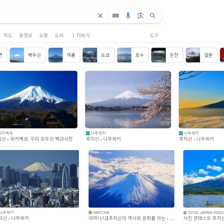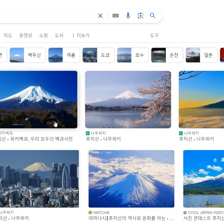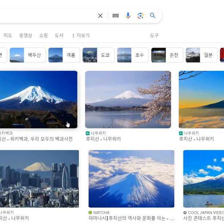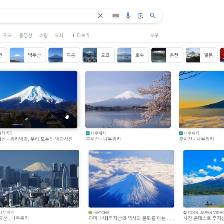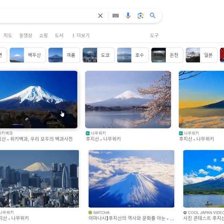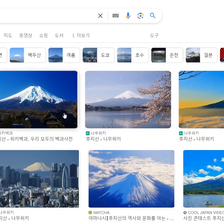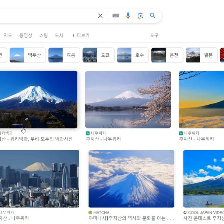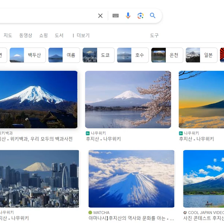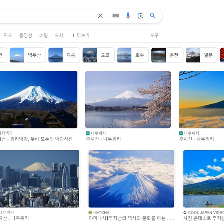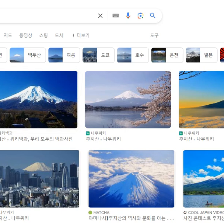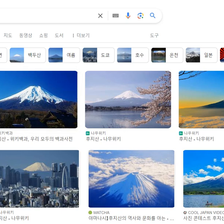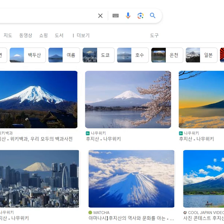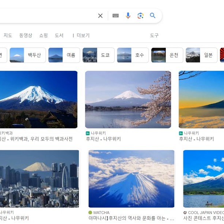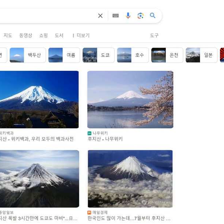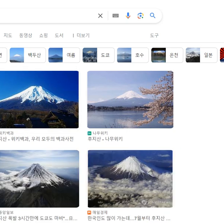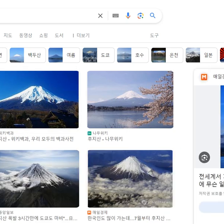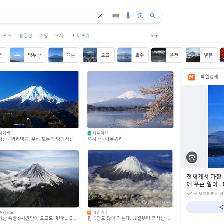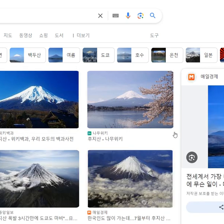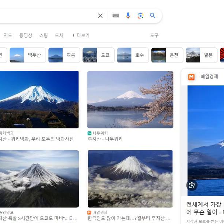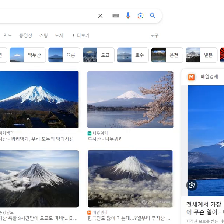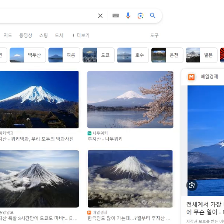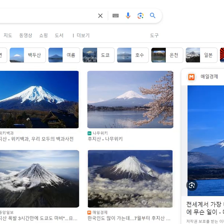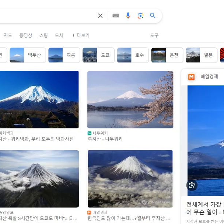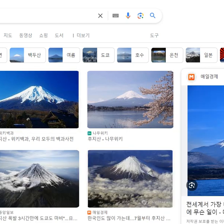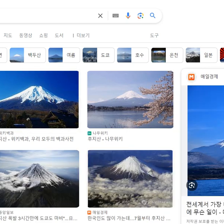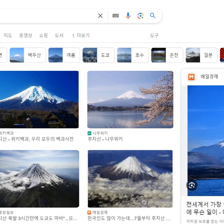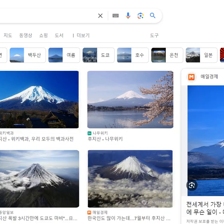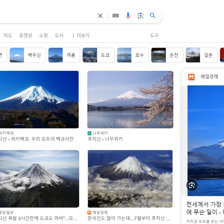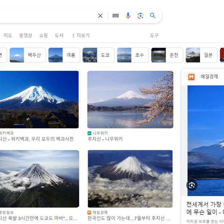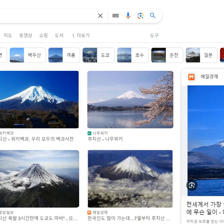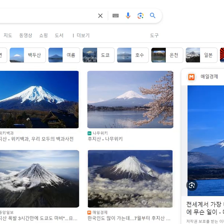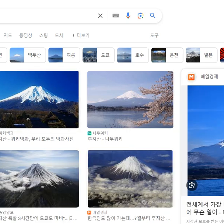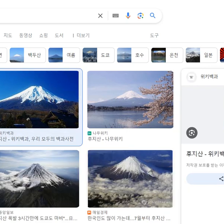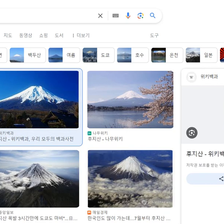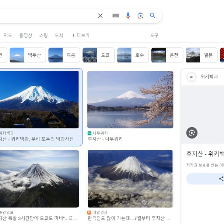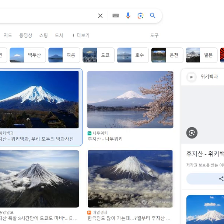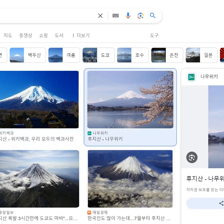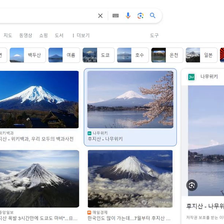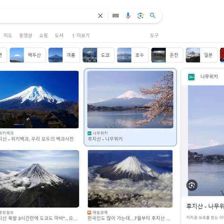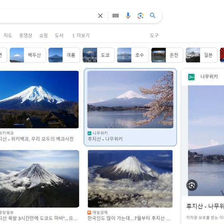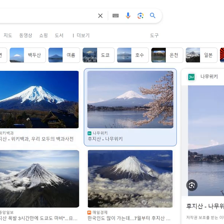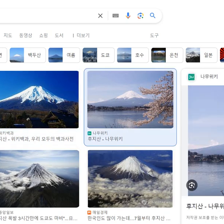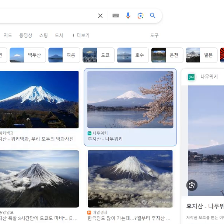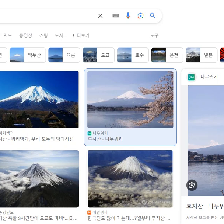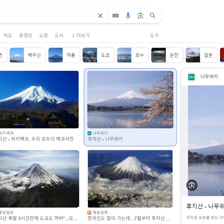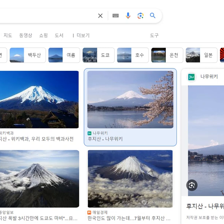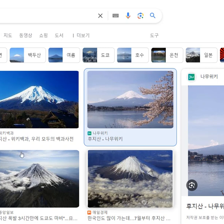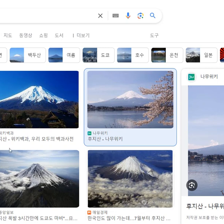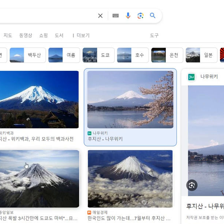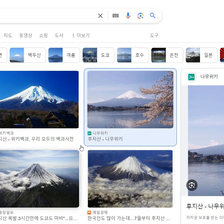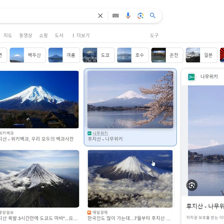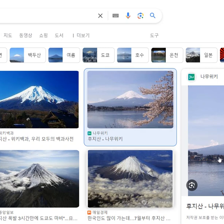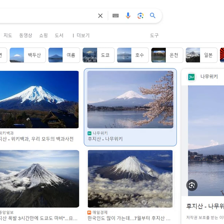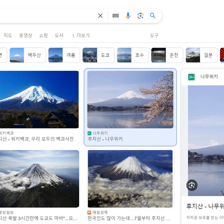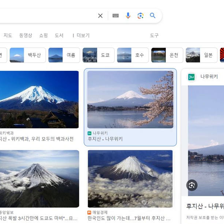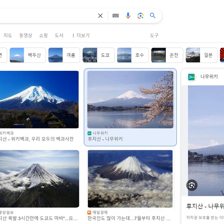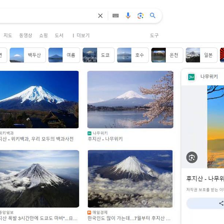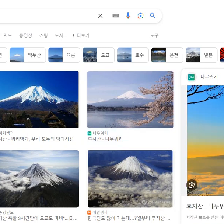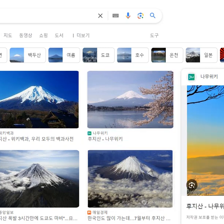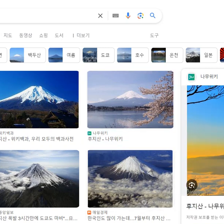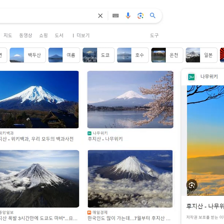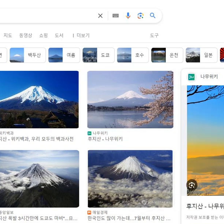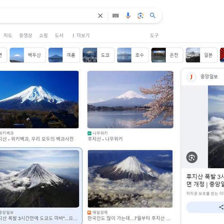한 8개 있어요, 일본이. 근데 보통, 예, 이게 후지산 이미지인데, 이게 뭐 도쿄에서도 보고 멀리서도